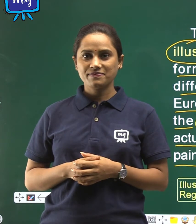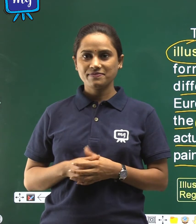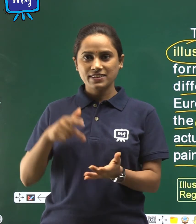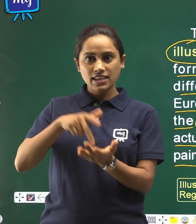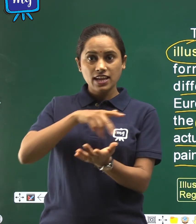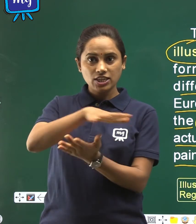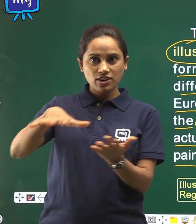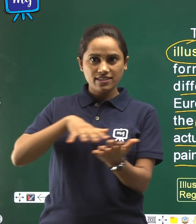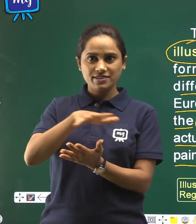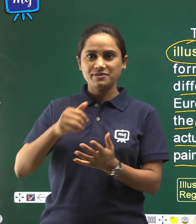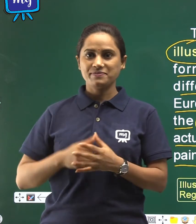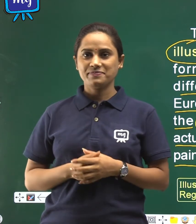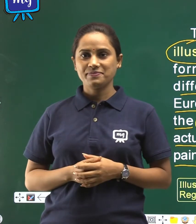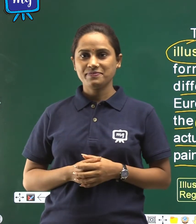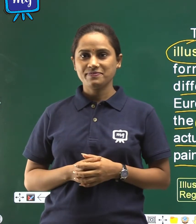क्षेत्र.